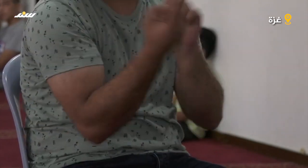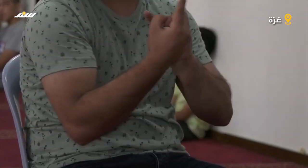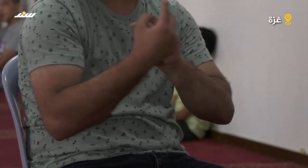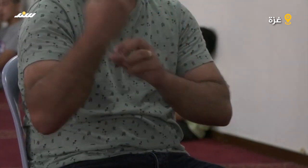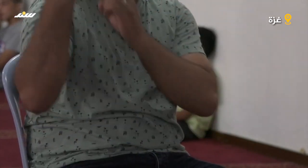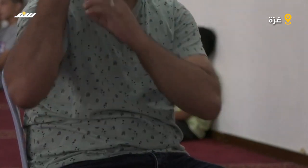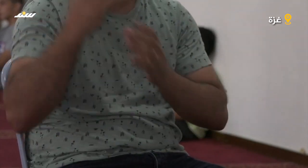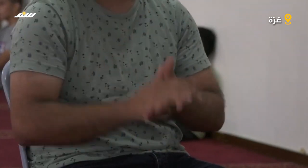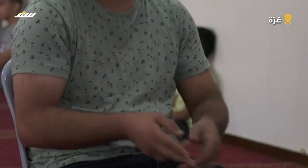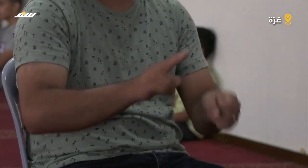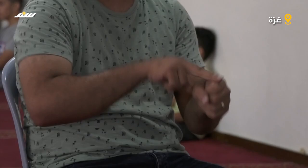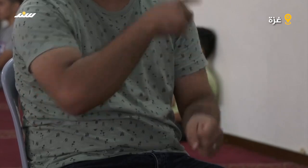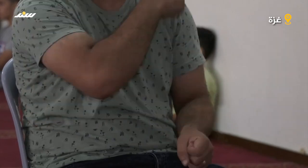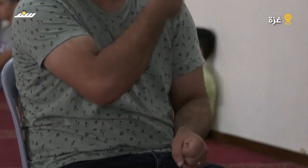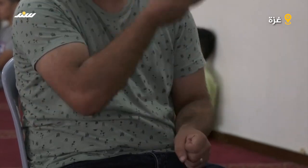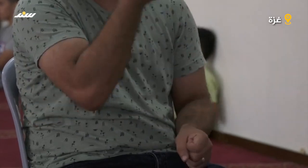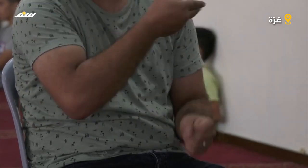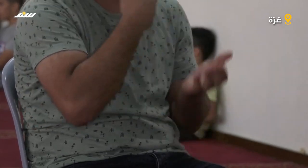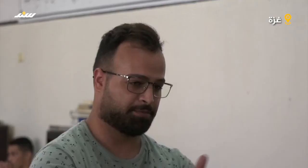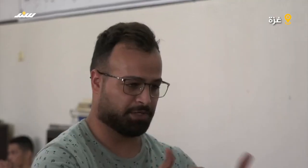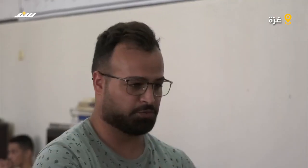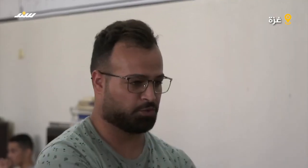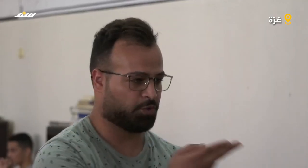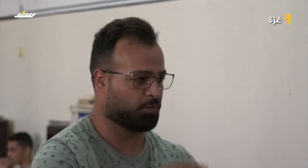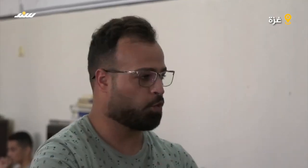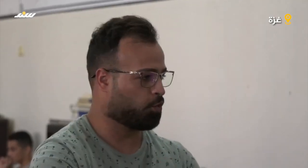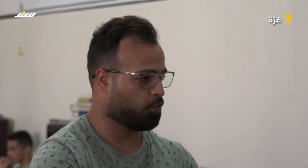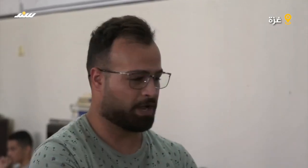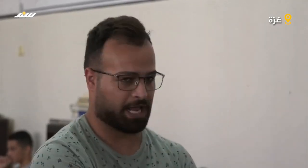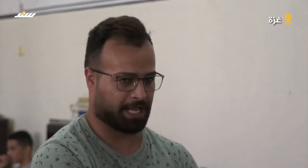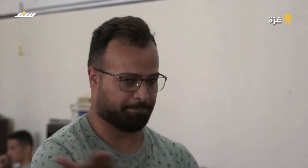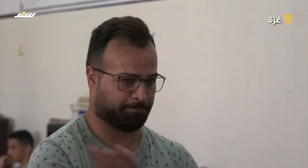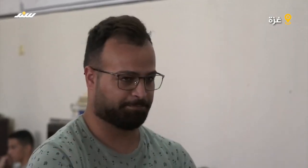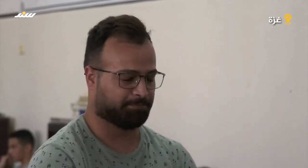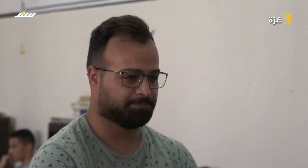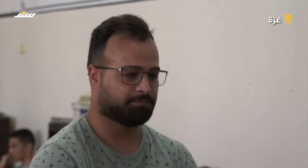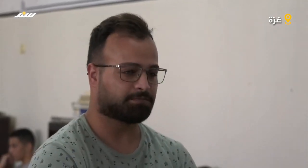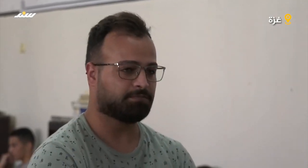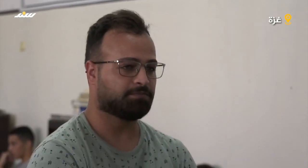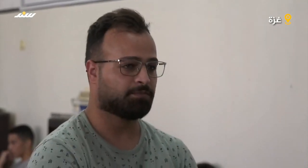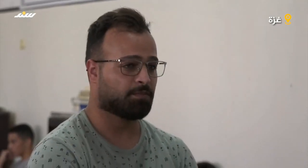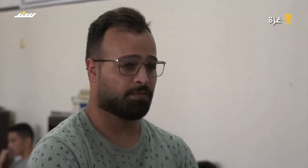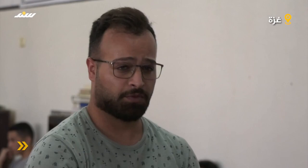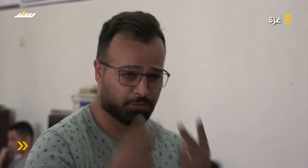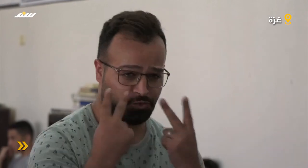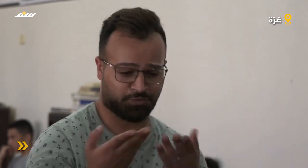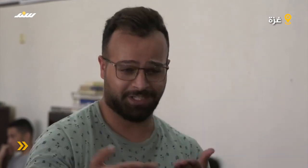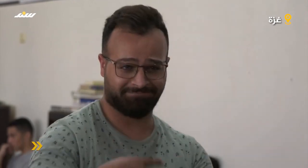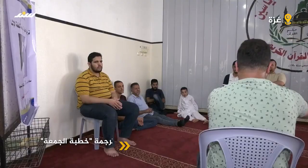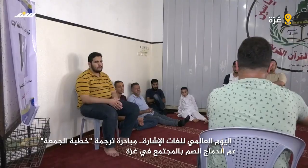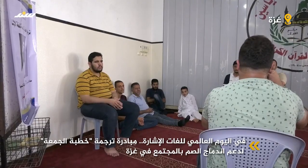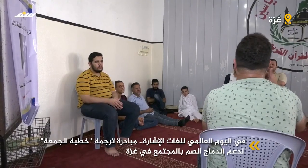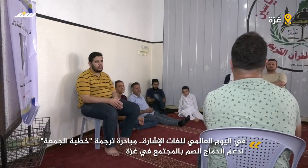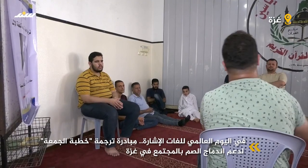وزارة الأوقاف لعدة مساجد، وبحمد الله ماضيين في الأمر، وإن شاء الله بنرقى